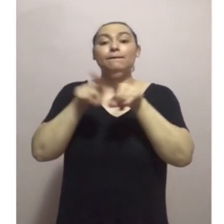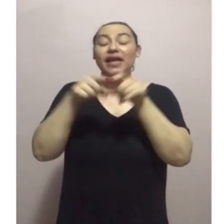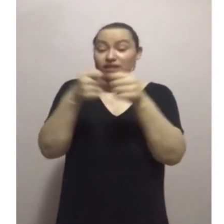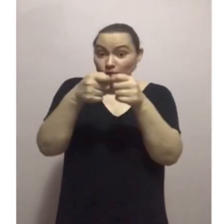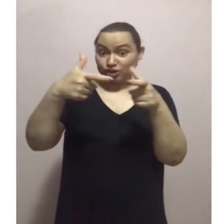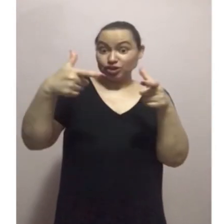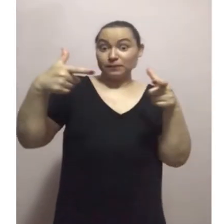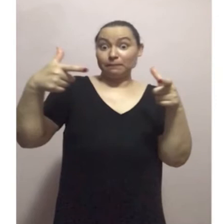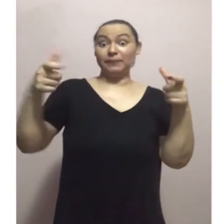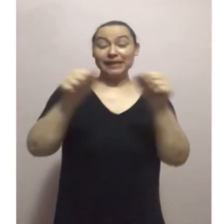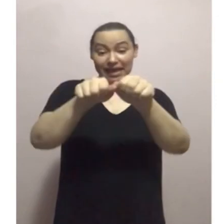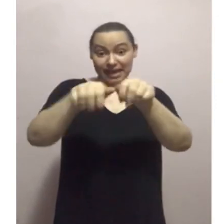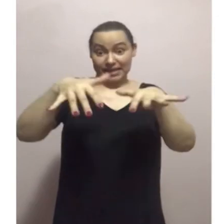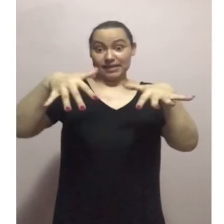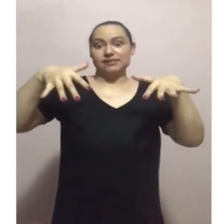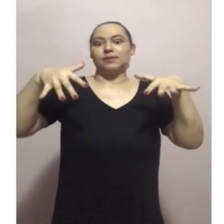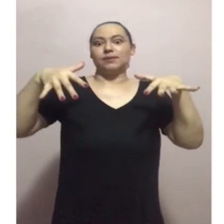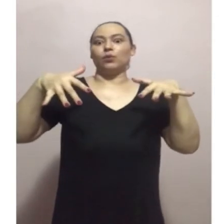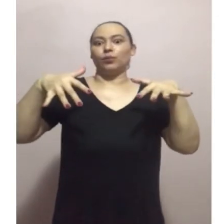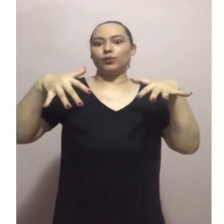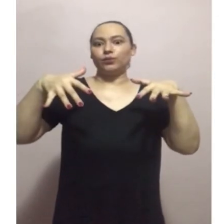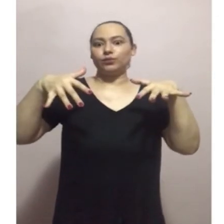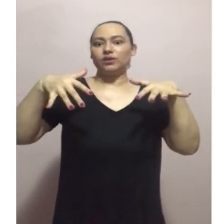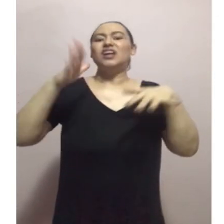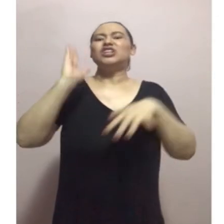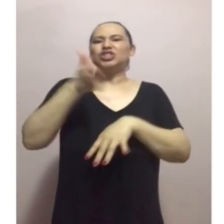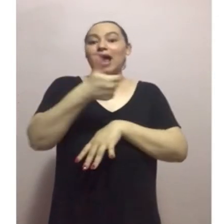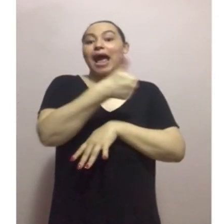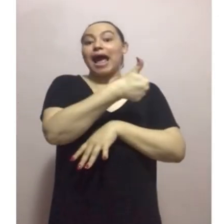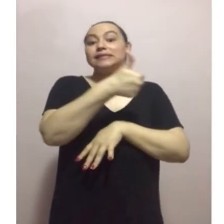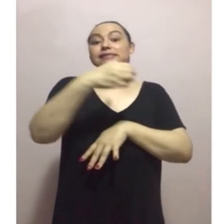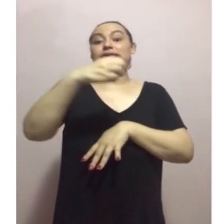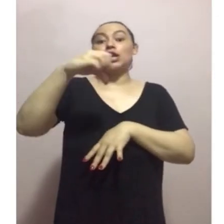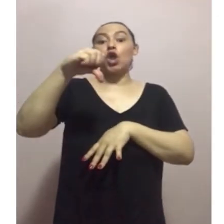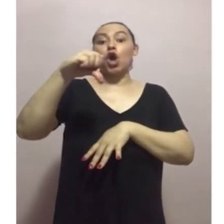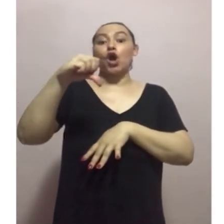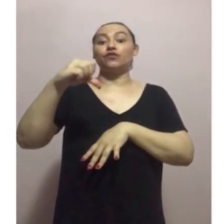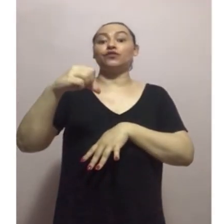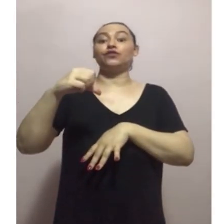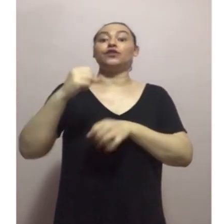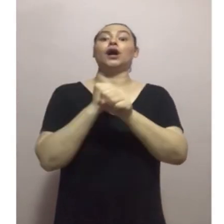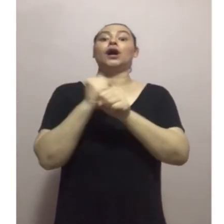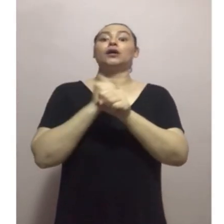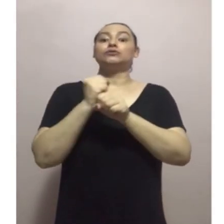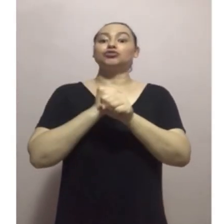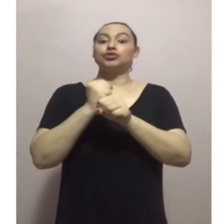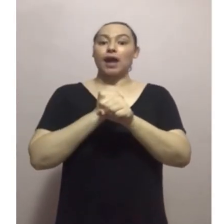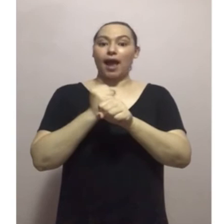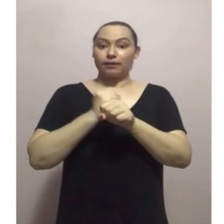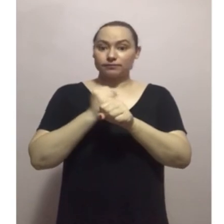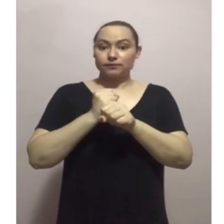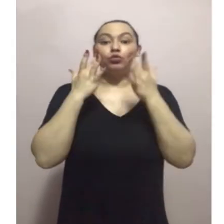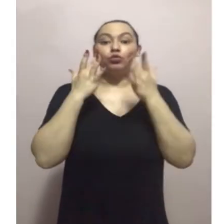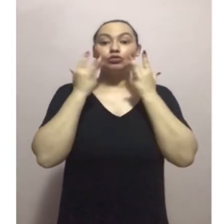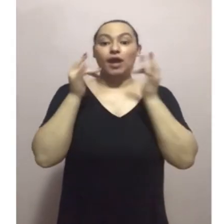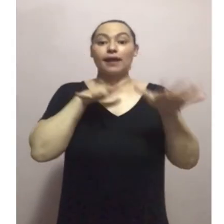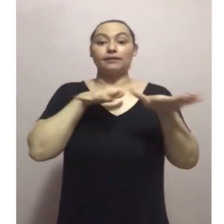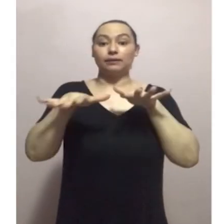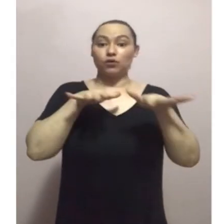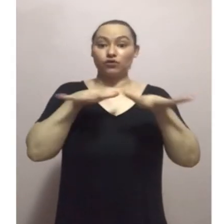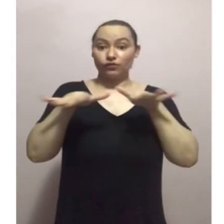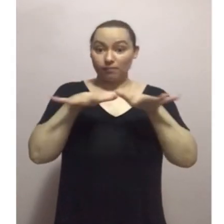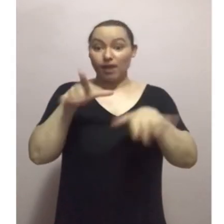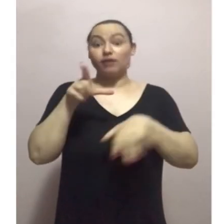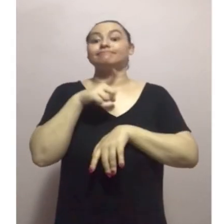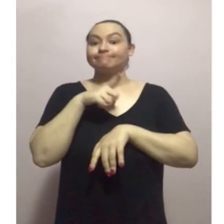de público. O Teatro em Movimento, ele existe há 19 anos e as montanhas da imprensa nacional